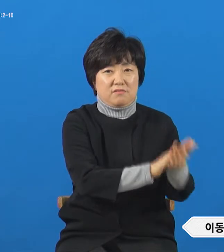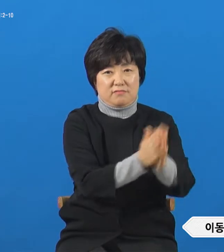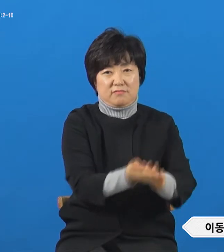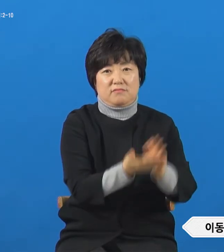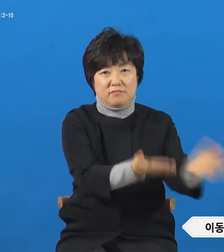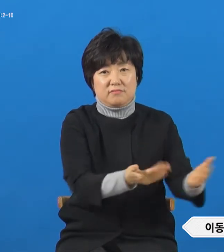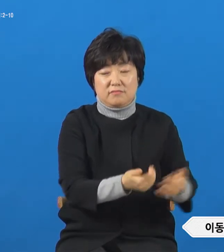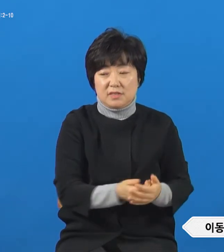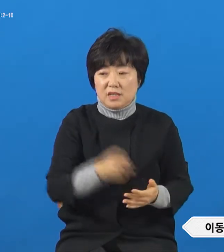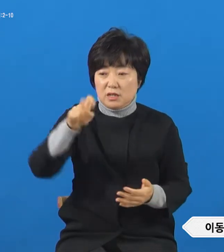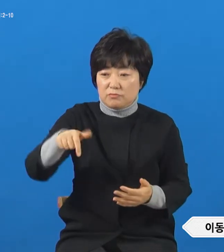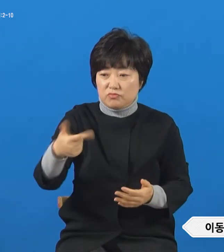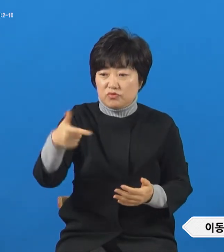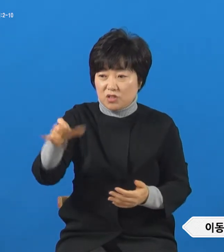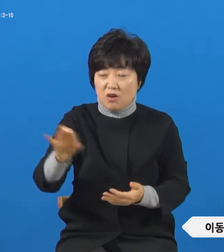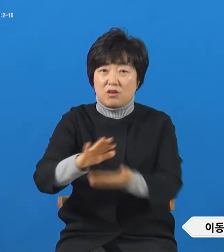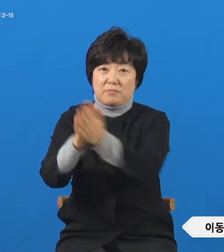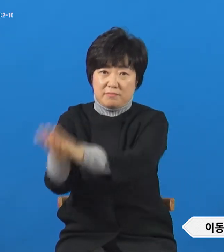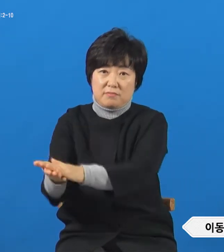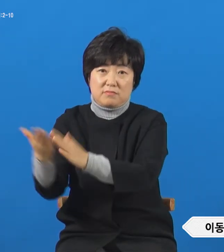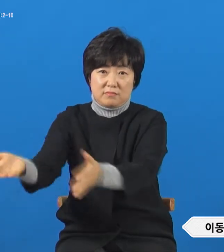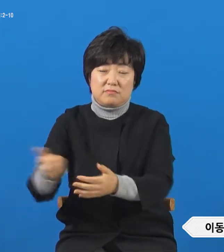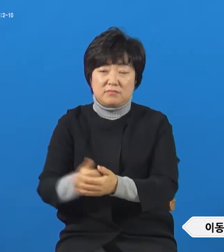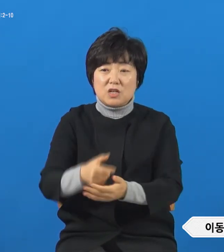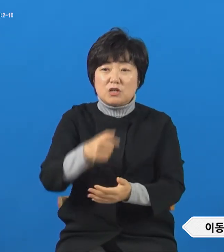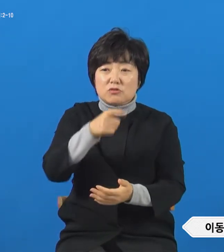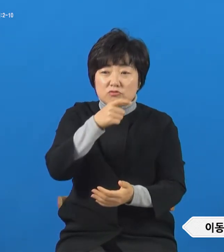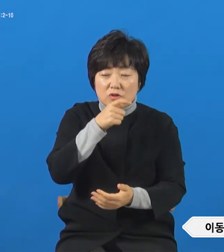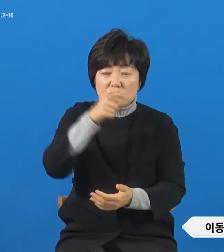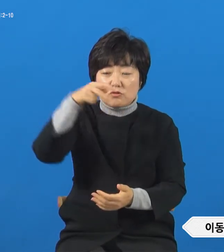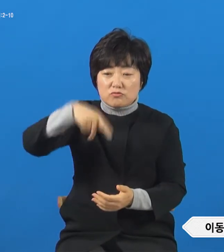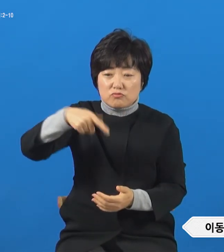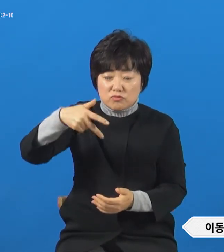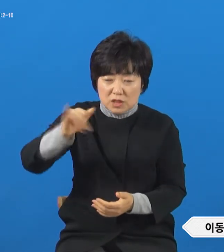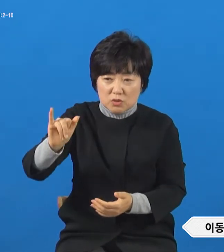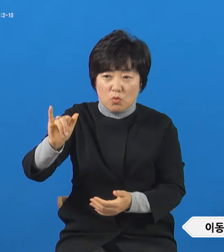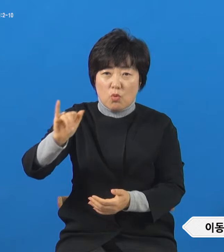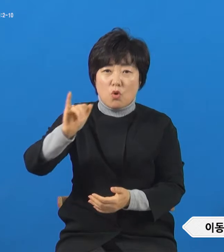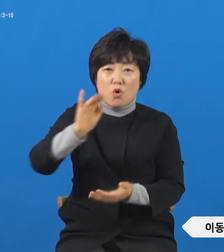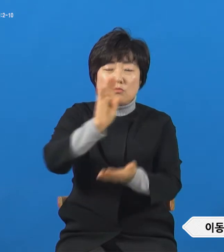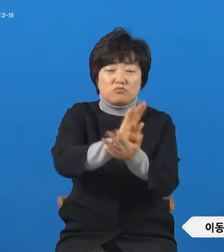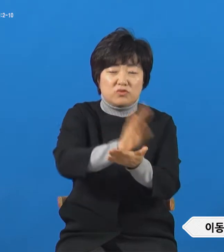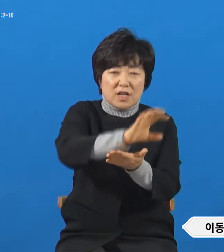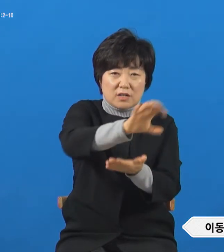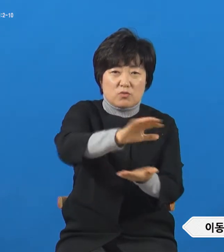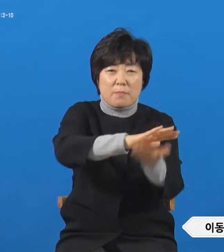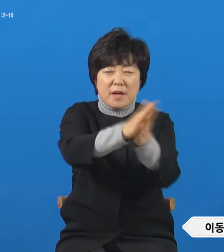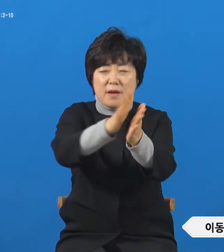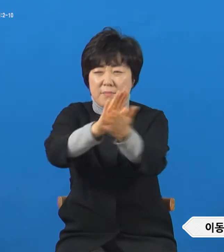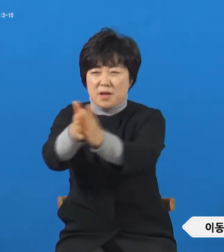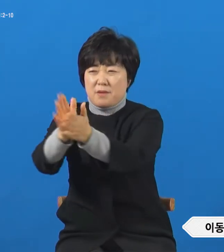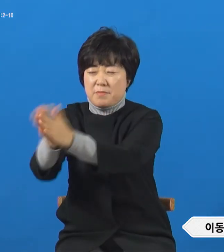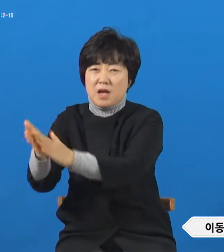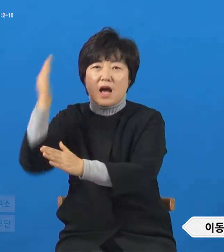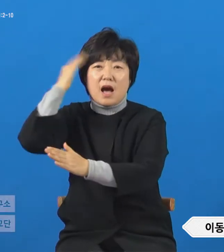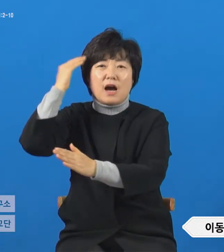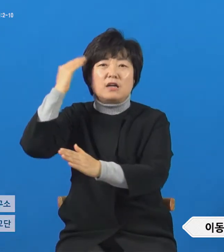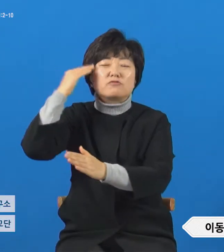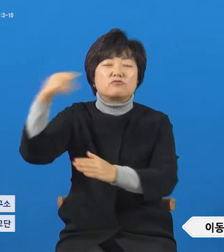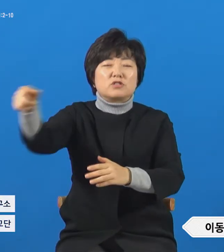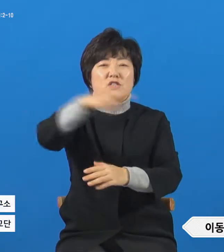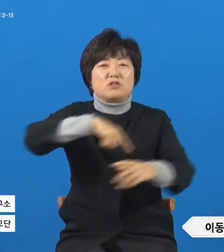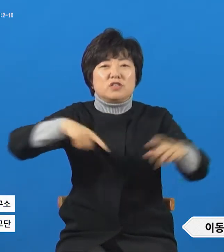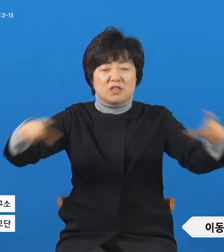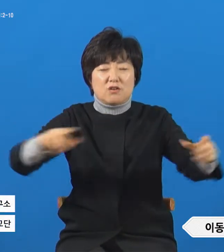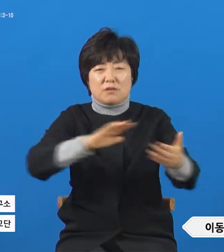이 복음이 문경도 바꿀 것입니다. 이 복음이 수원도, 수지도, 분당도 바꿀 것입니다. 이 복음이 한국을